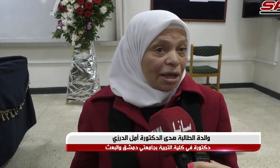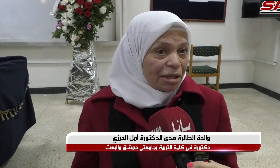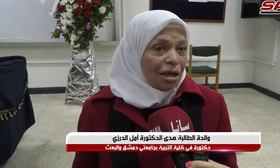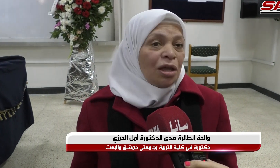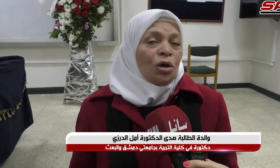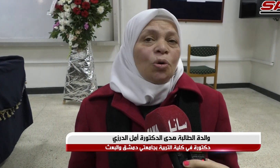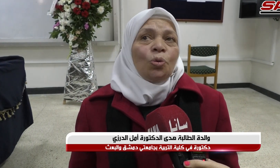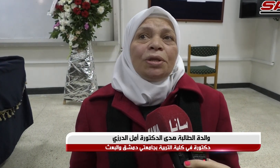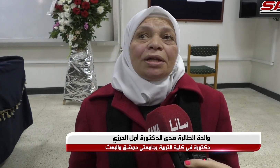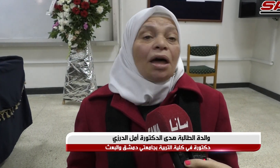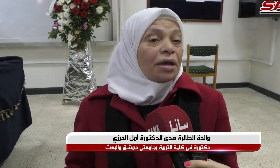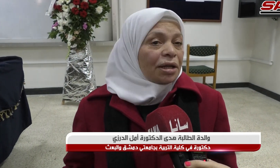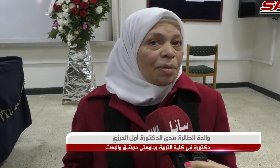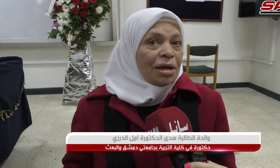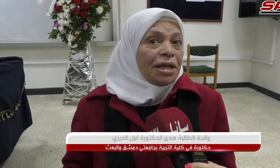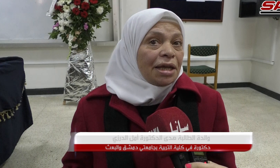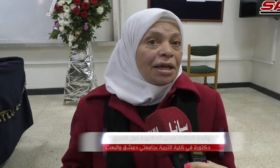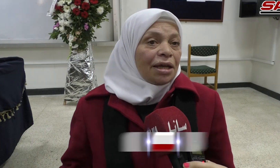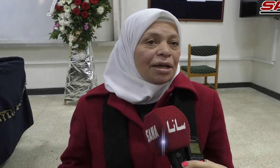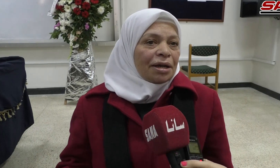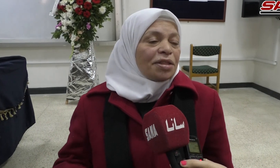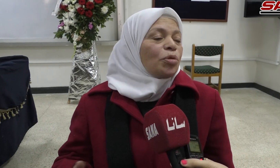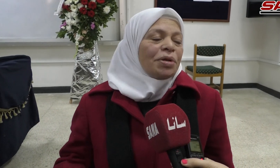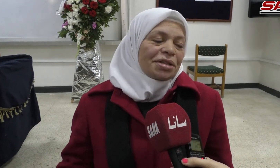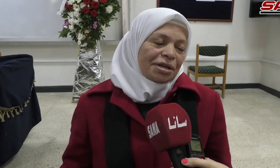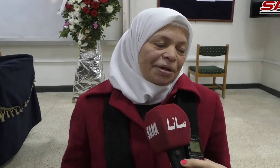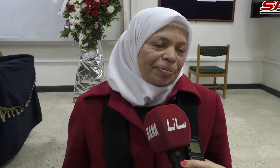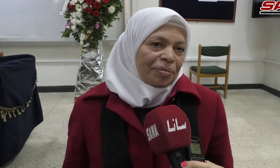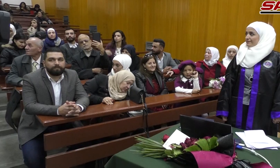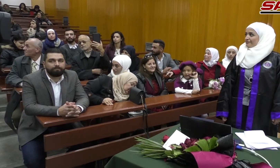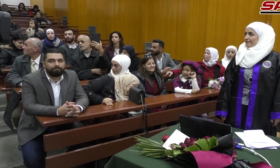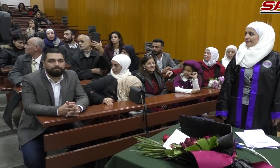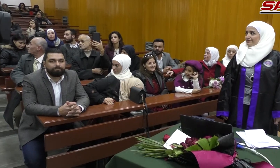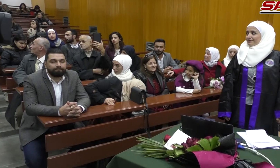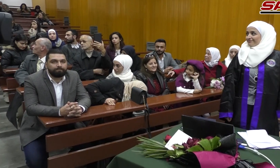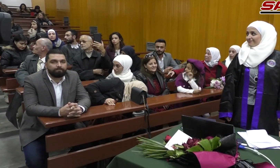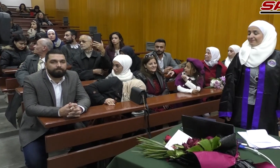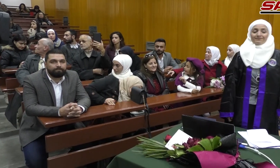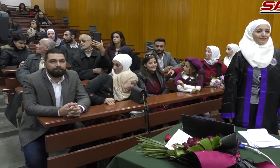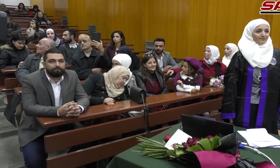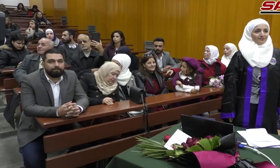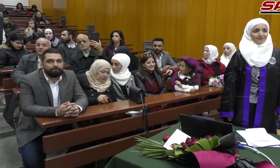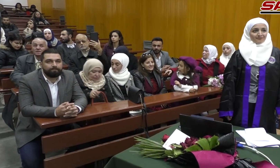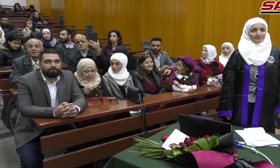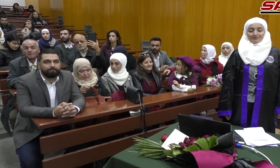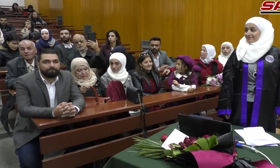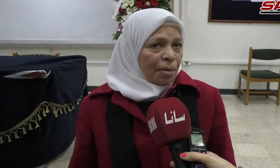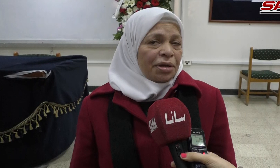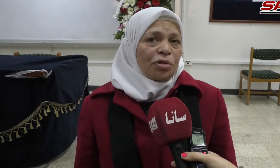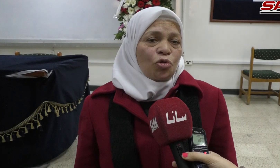حياتها وأنها تحقق الأمل، هي راسمتهم هي صغيرة. هدى متزوجة من أصم، أيضا عم يتابع دراسة